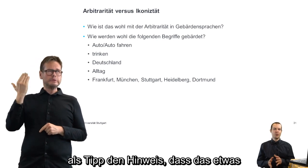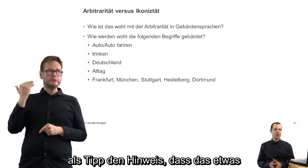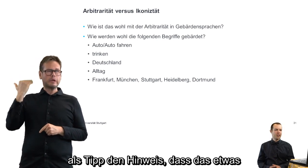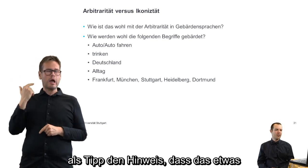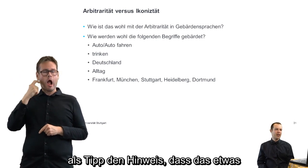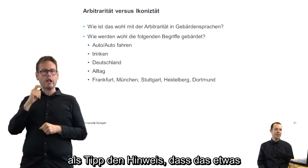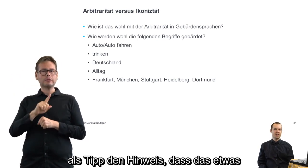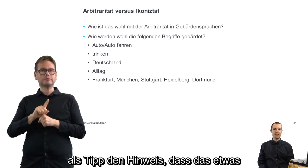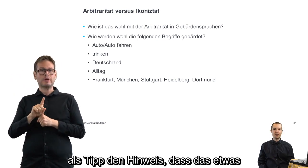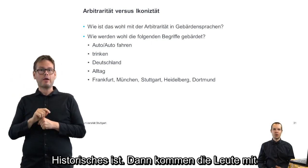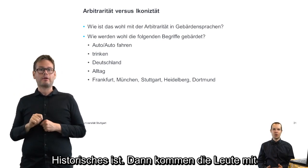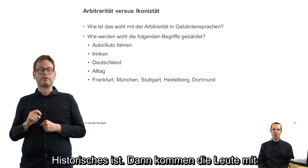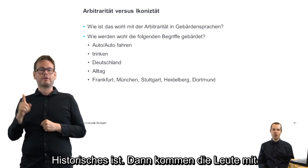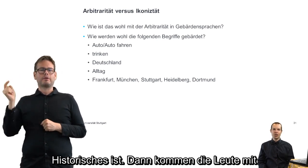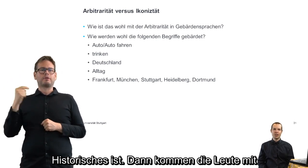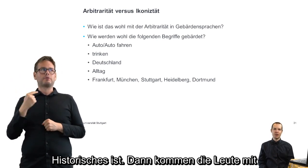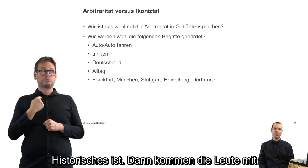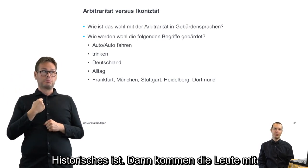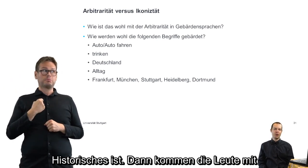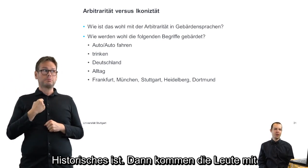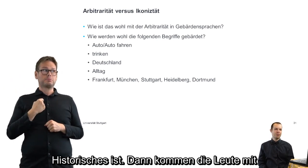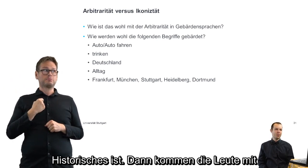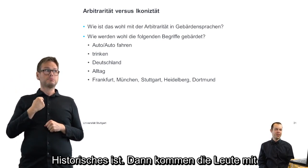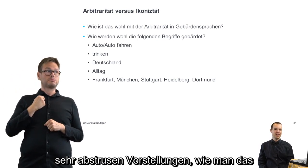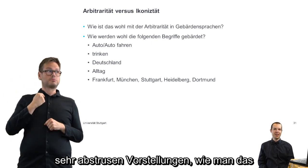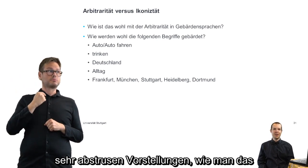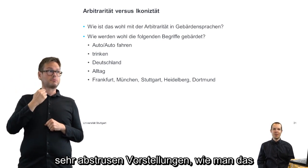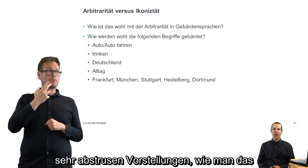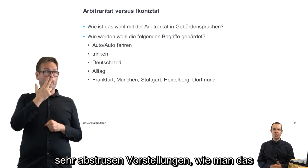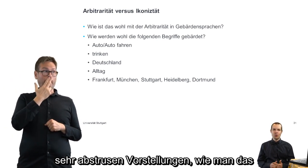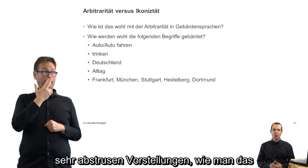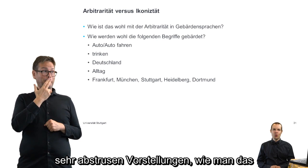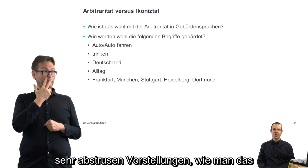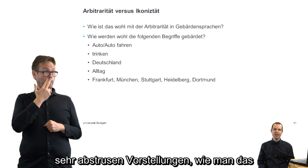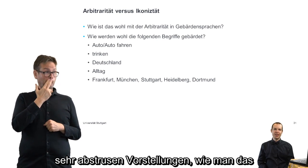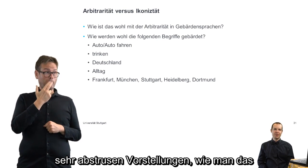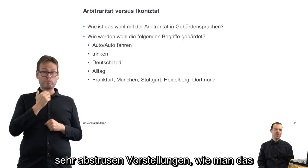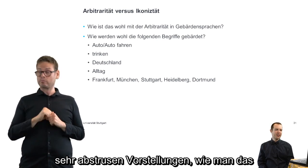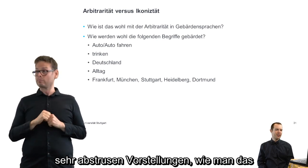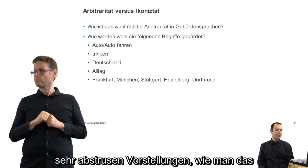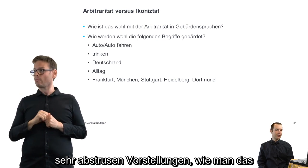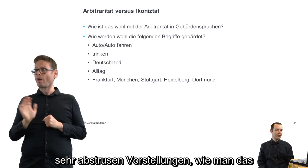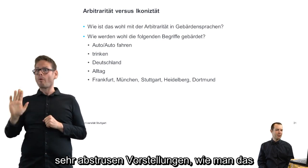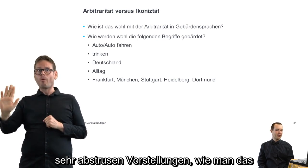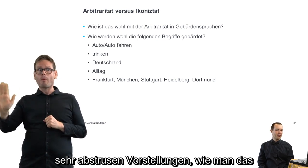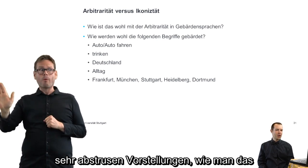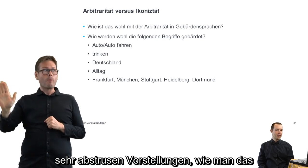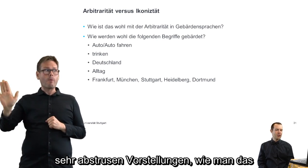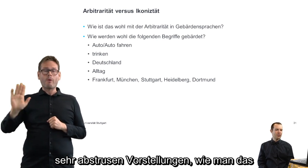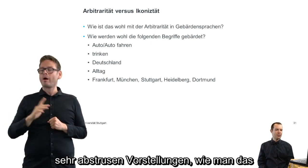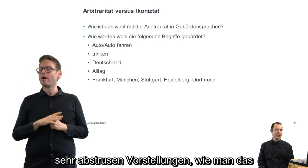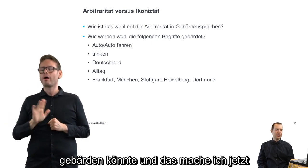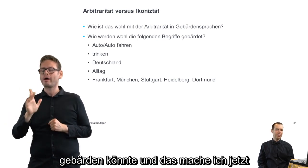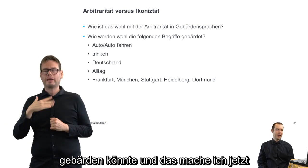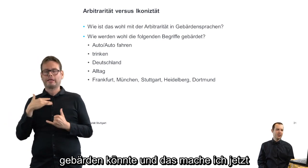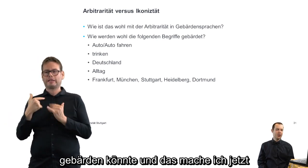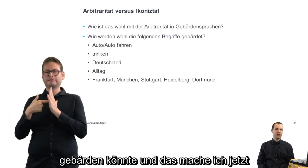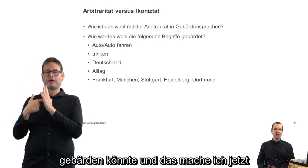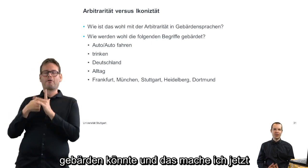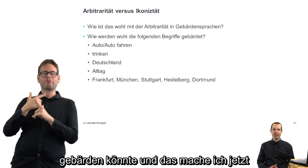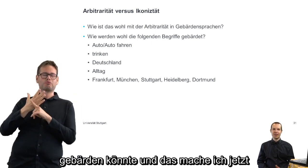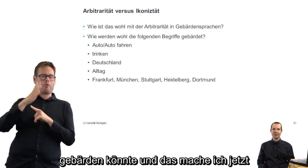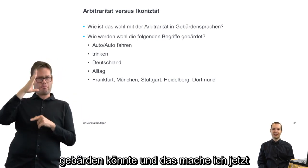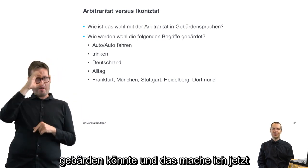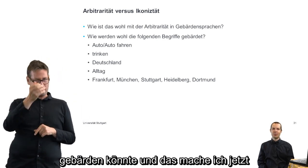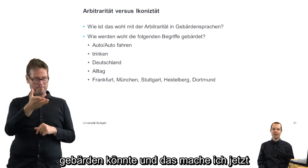mal als Tipp so einen Hinweis, das ist was Historisches. Dann kommen die Leute immer mit sehr abstrusen Vorstellungen, wie man das gebärden